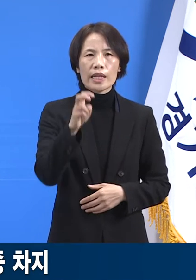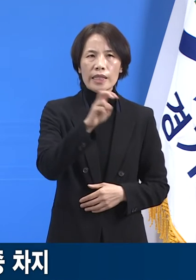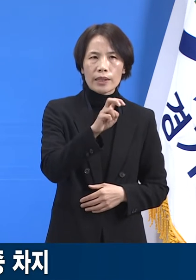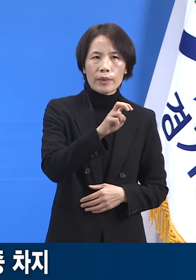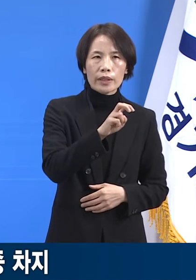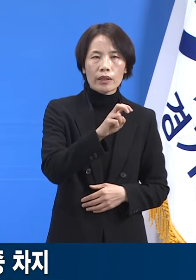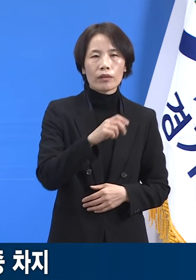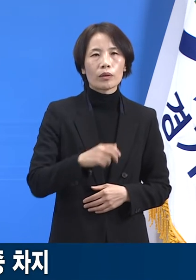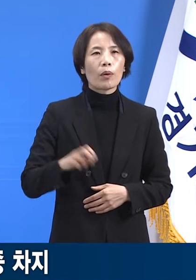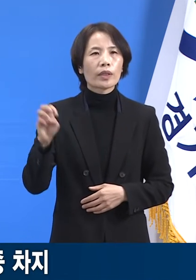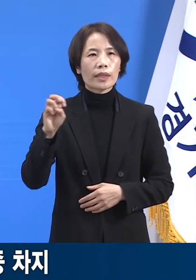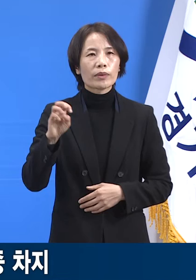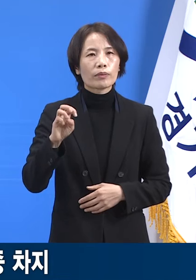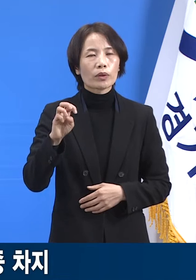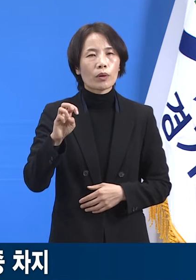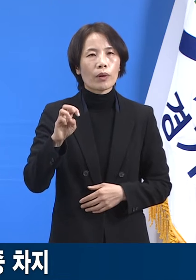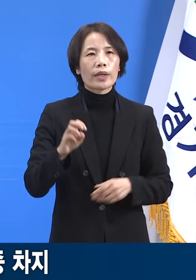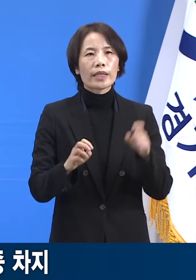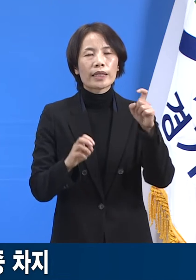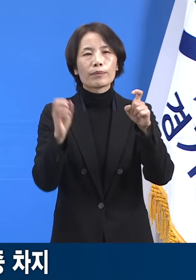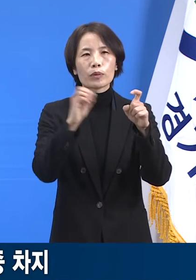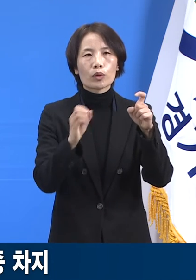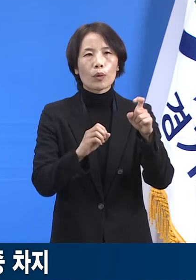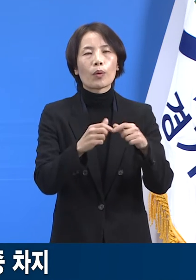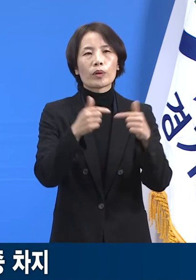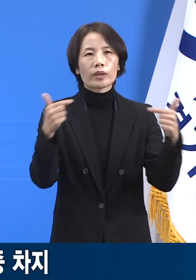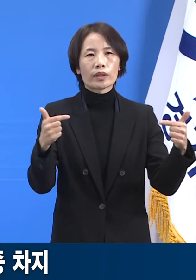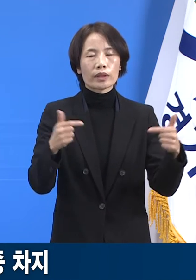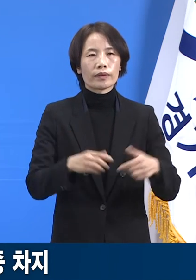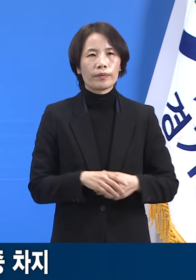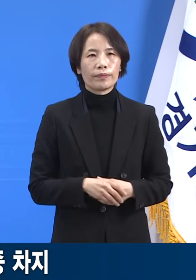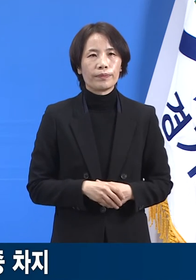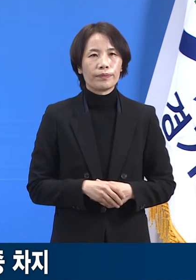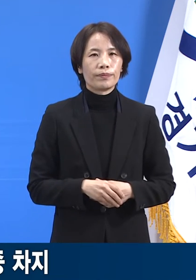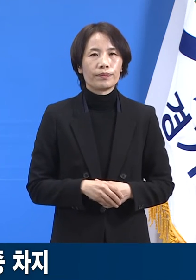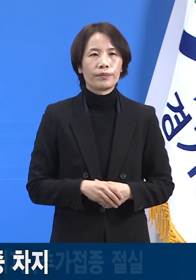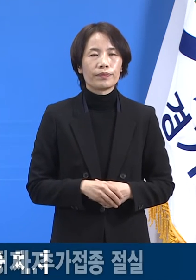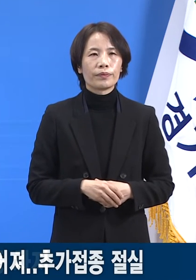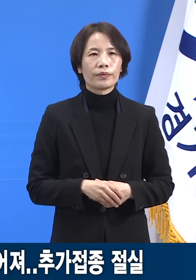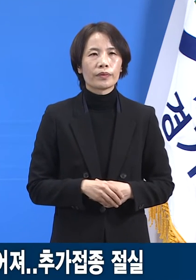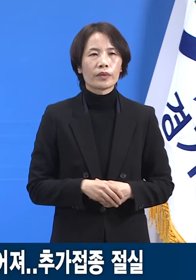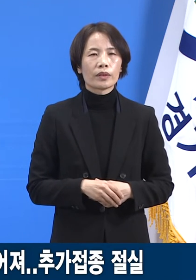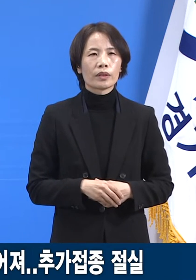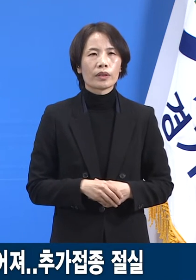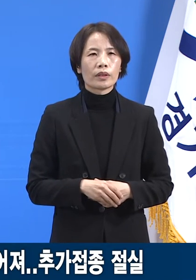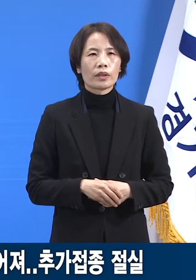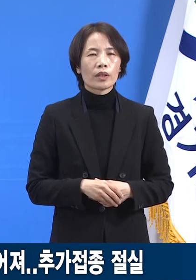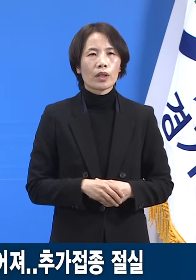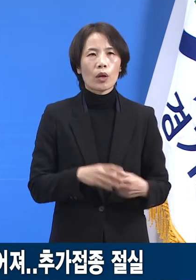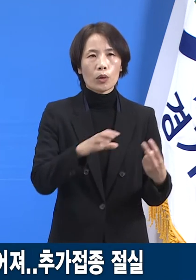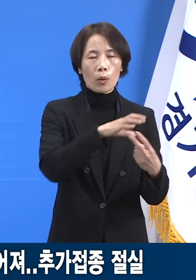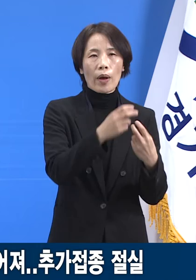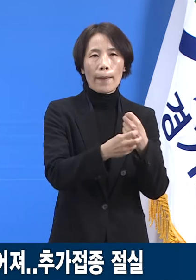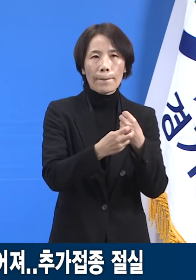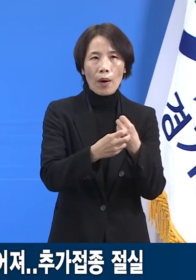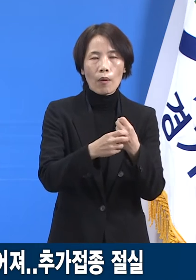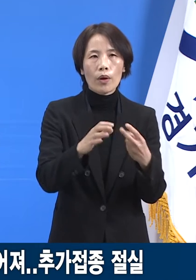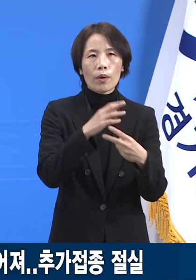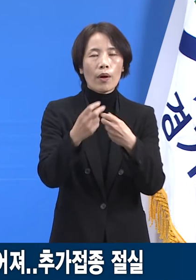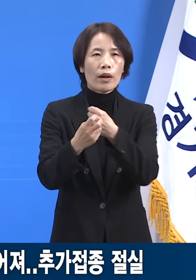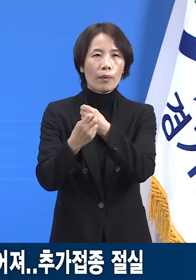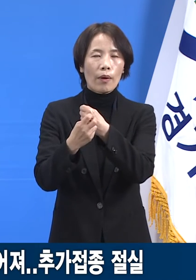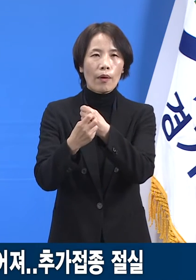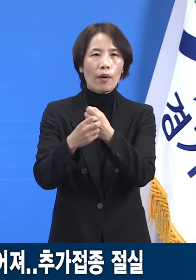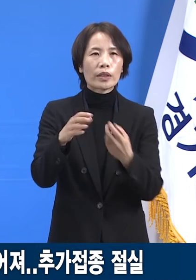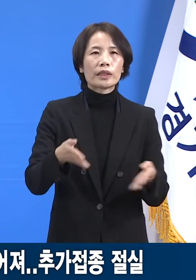20%에서 30%로 10%포인트 증가했습니다. 특히 연일 요양병원, 요양시설 등에서